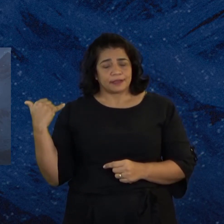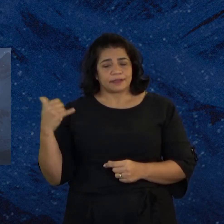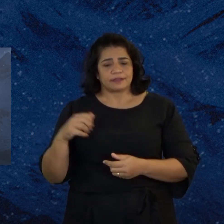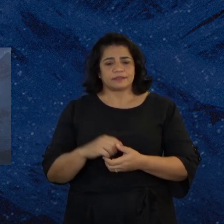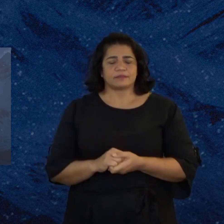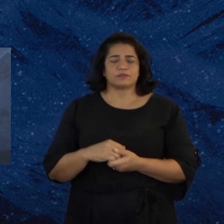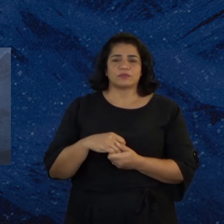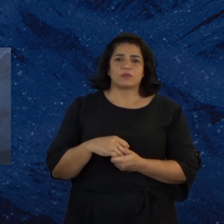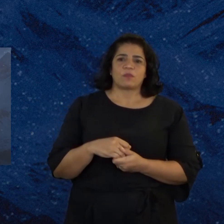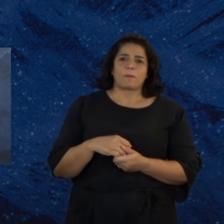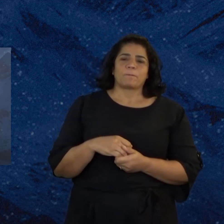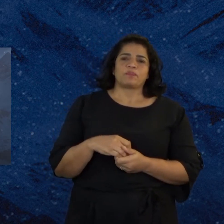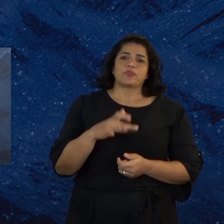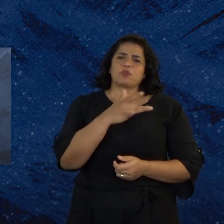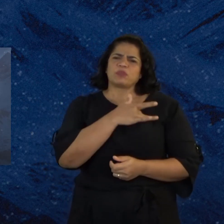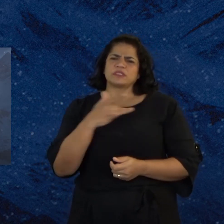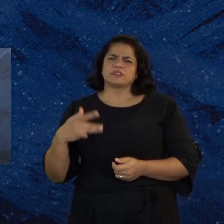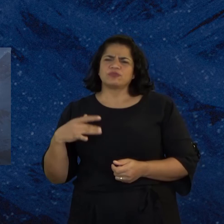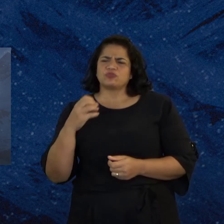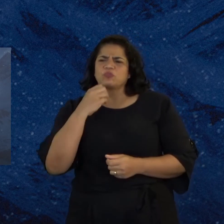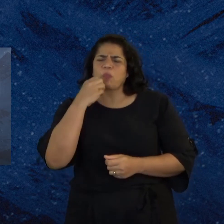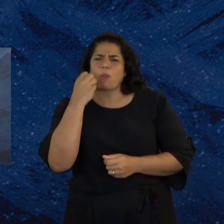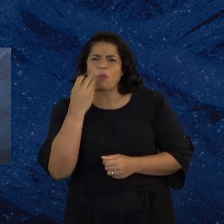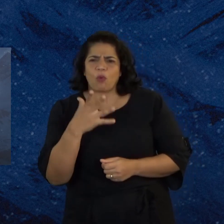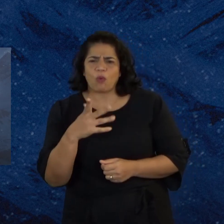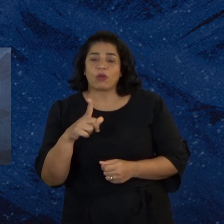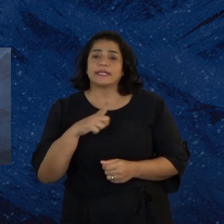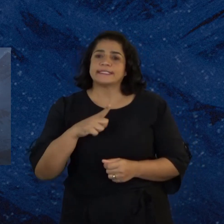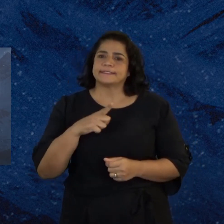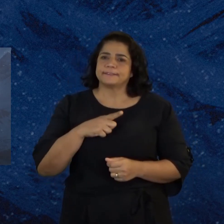tomar todos os cuidados, né? Máscara,